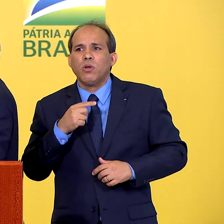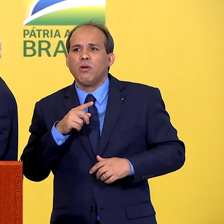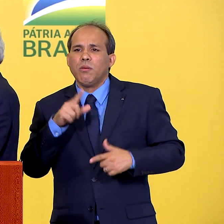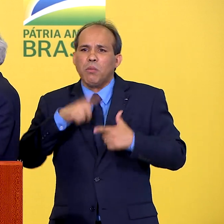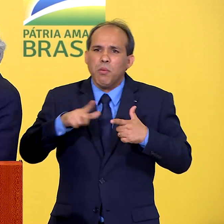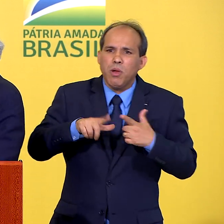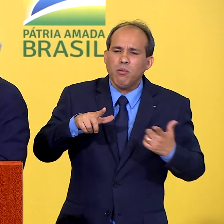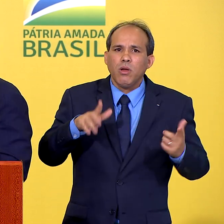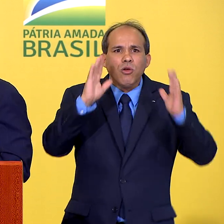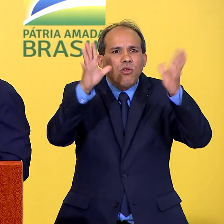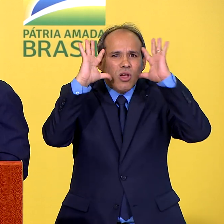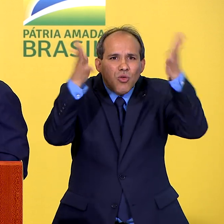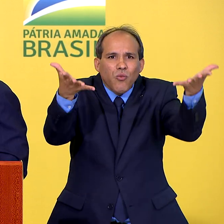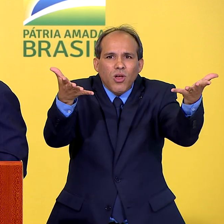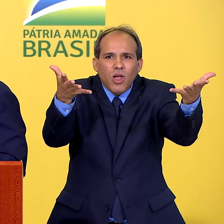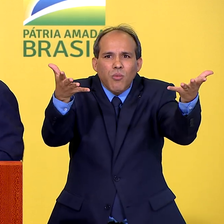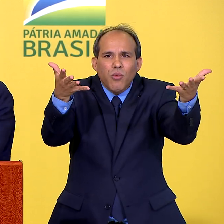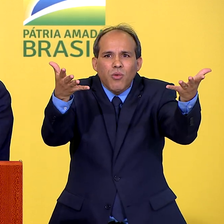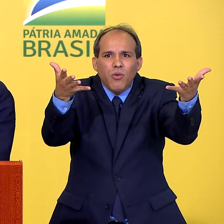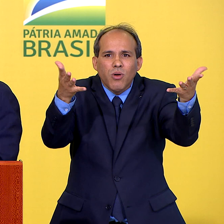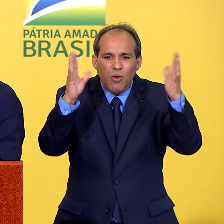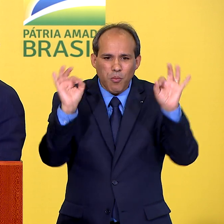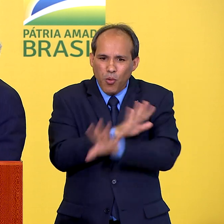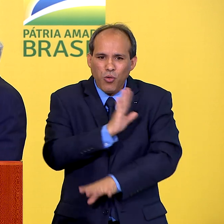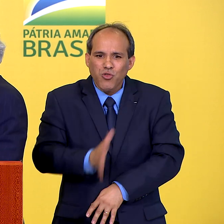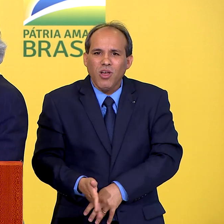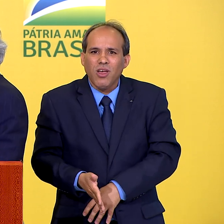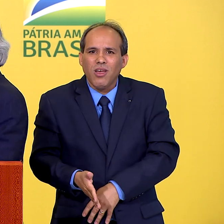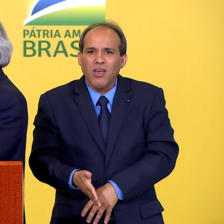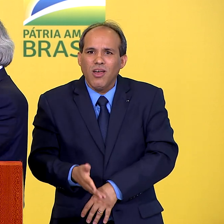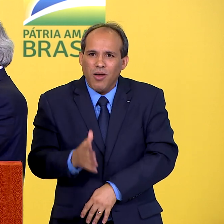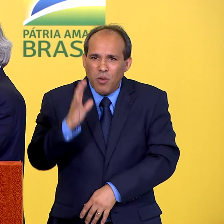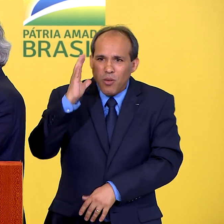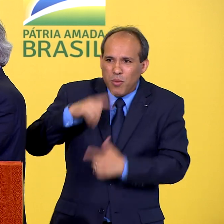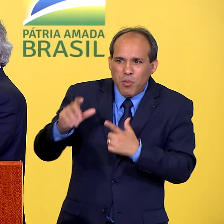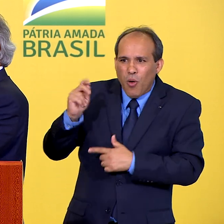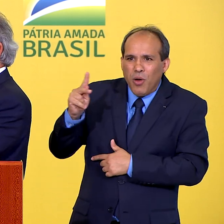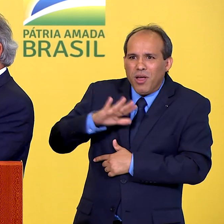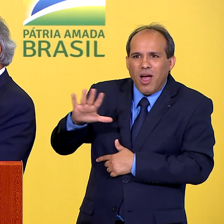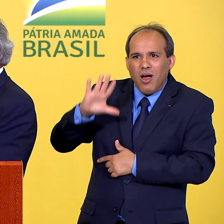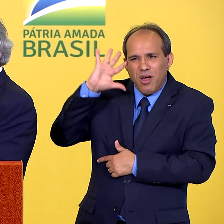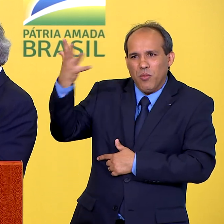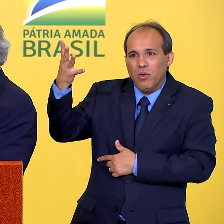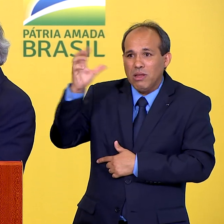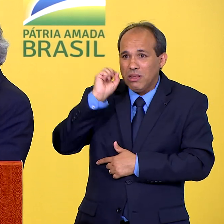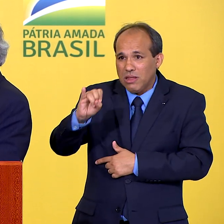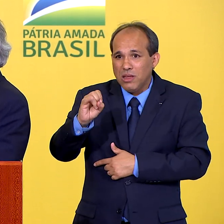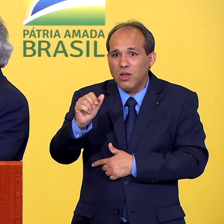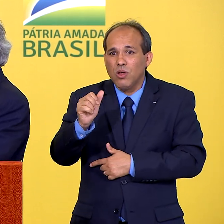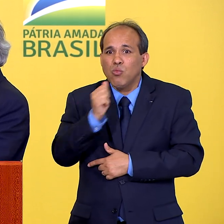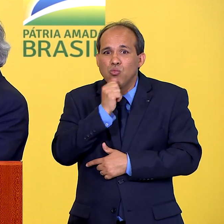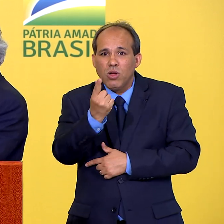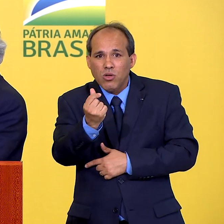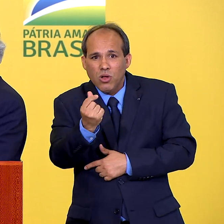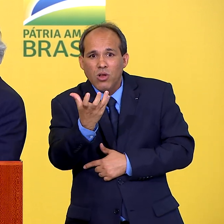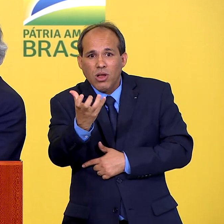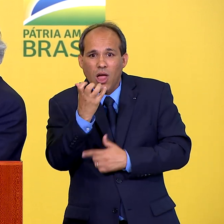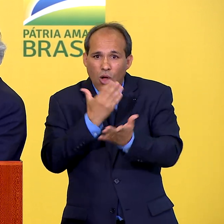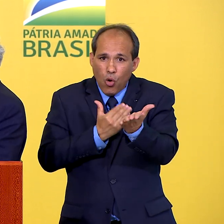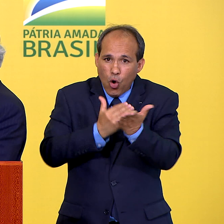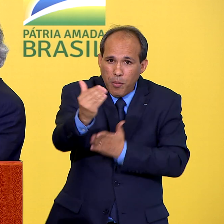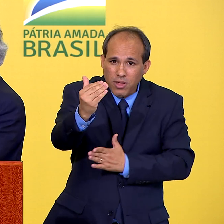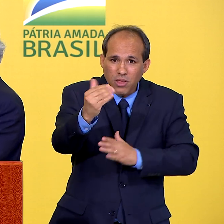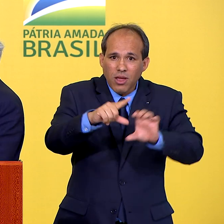etc. Nós já resolvemos esse problema. O problema já está resolvido. Quem não tem recursos e quer começar